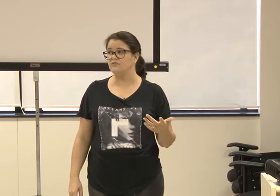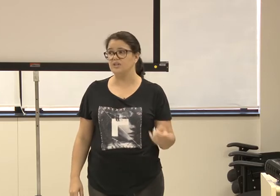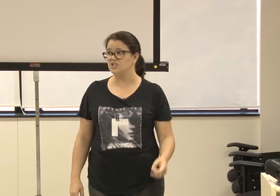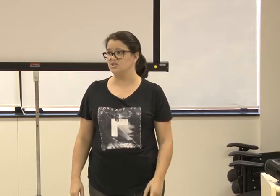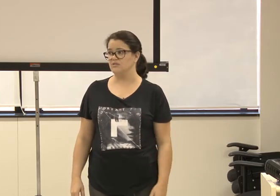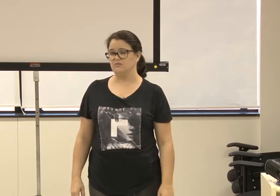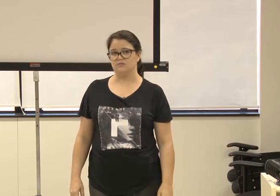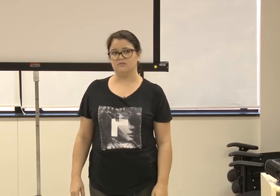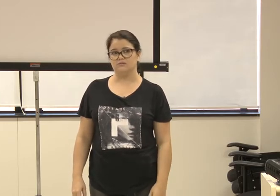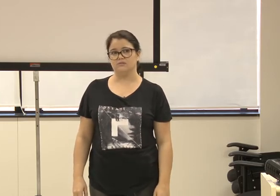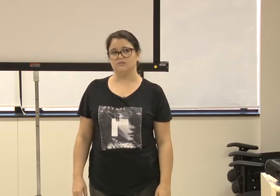12h20.